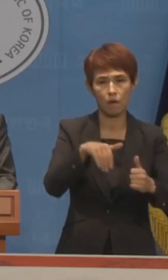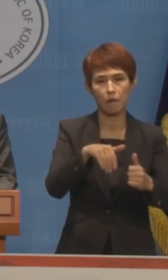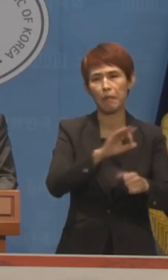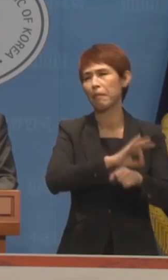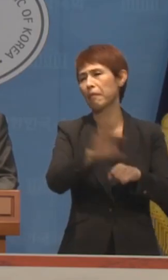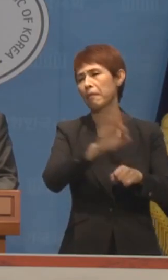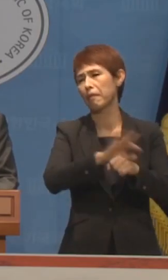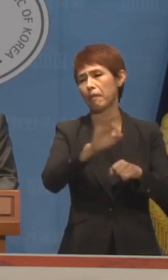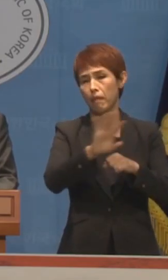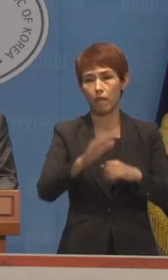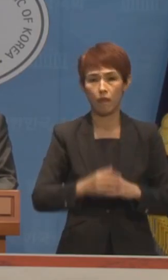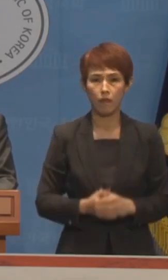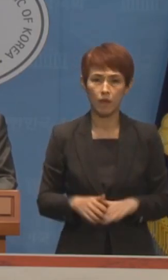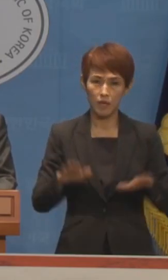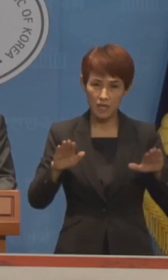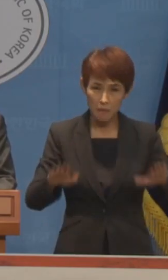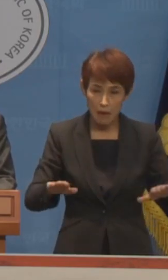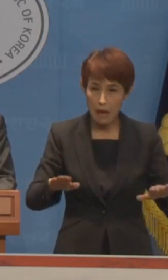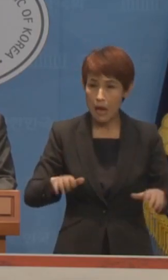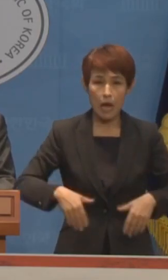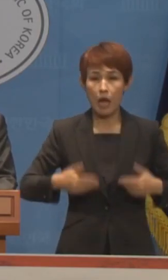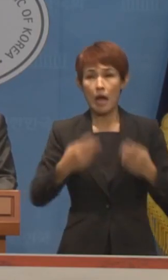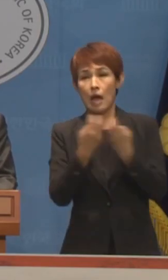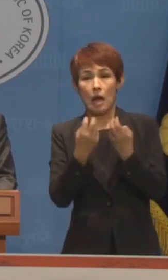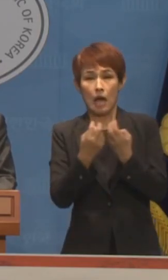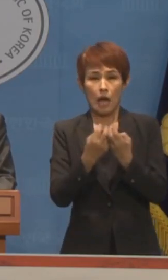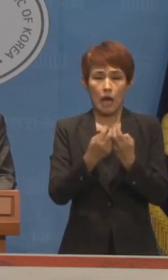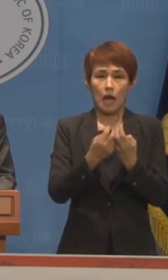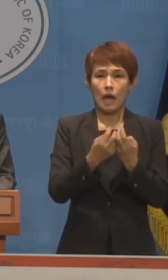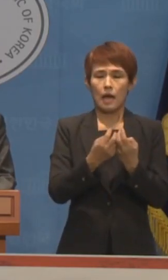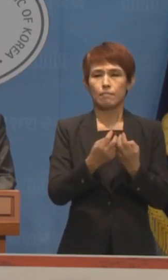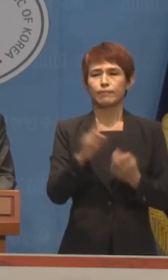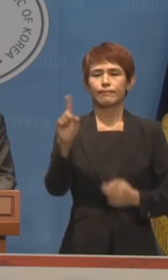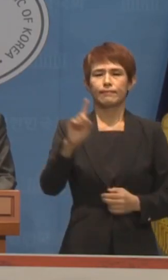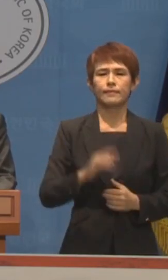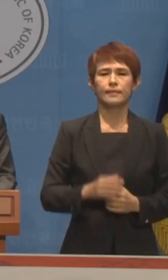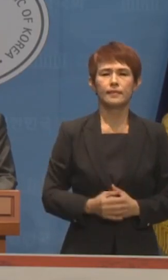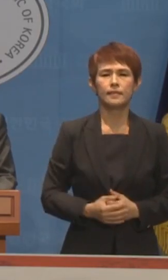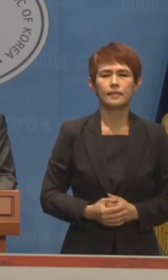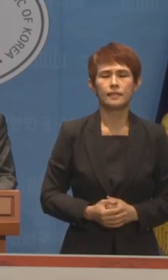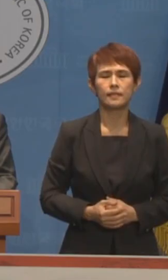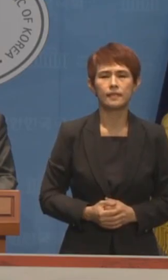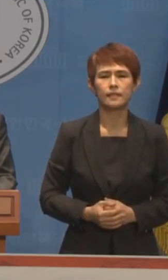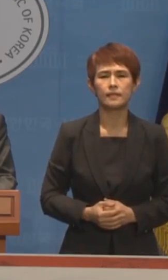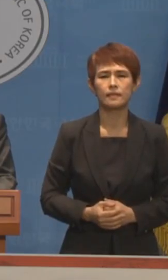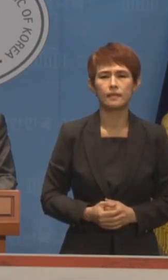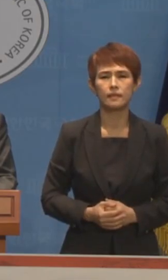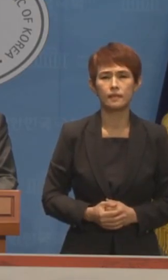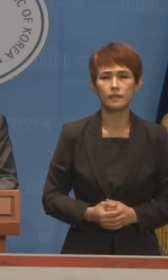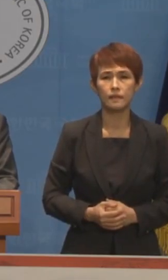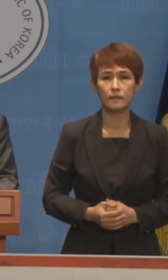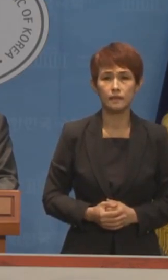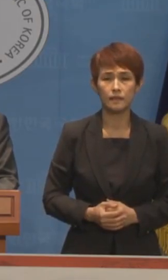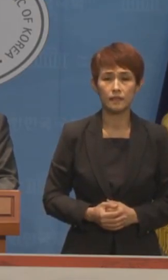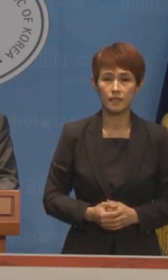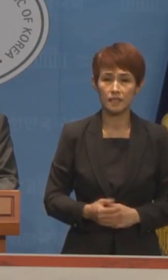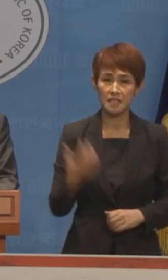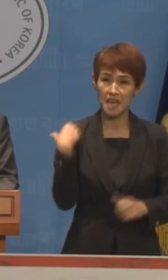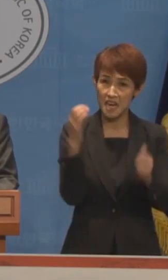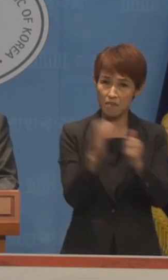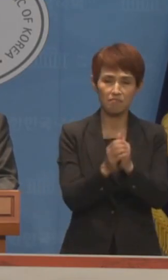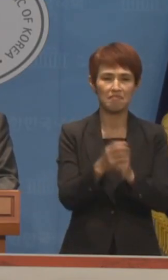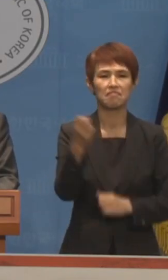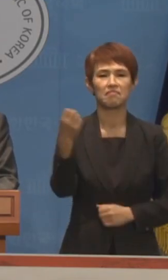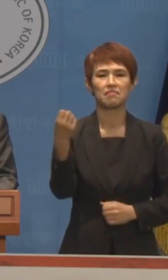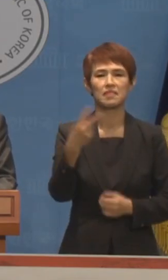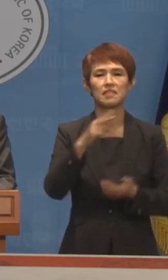해오다가 이제서야 발등에 불 떨어진 것처럼 난리법석입니다. 더군다나 엉뚱하게 그 책임을 재생에너지에